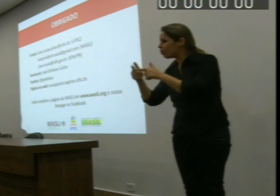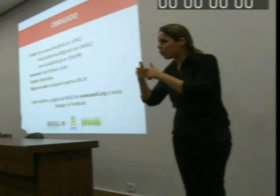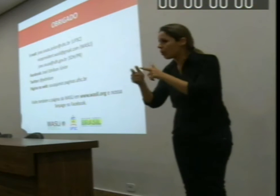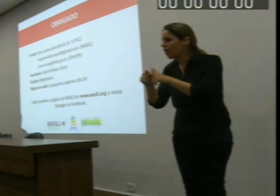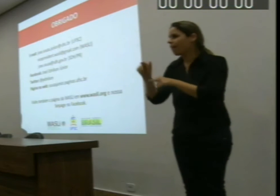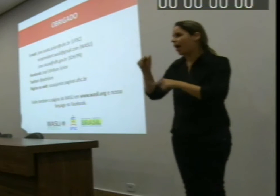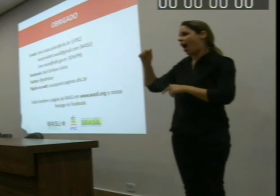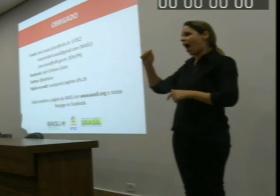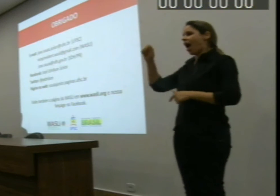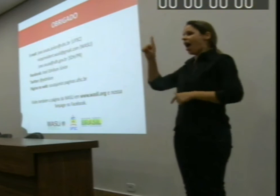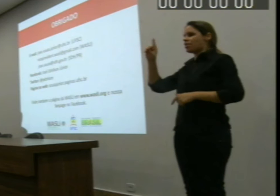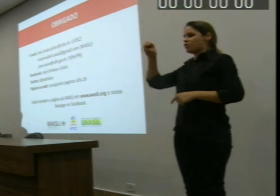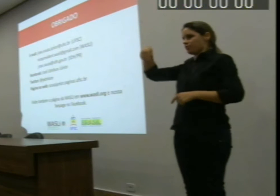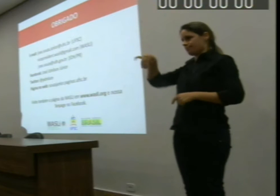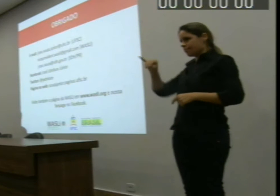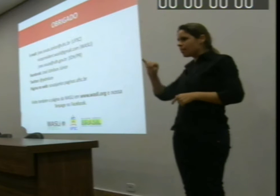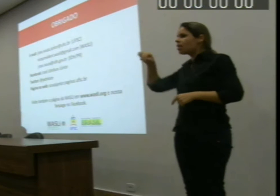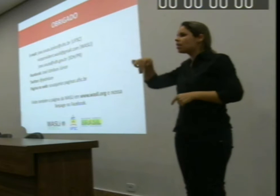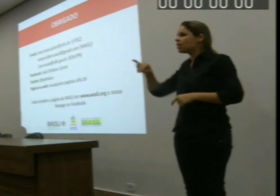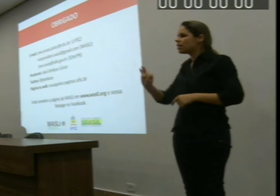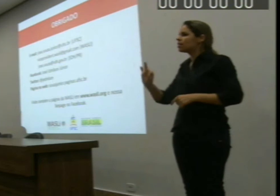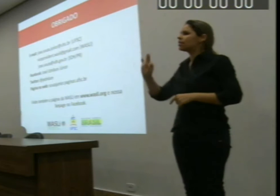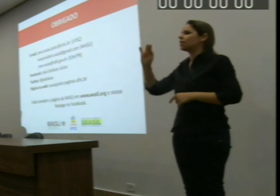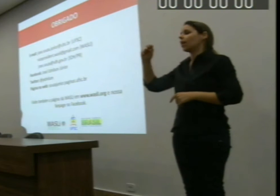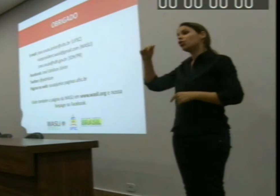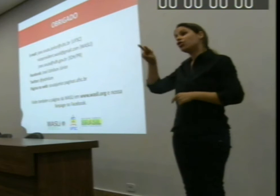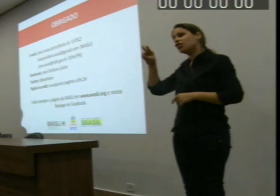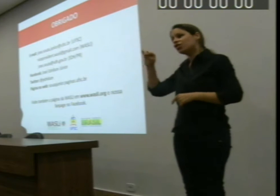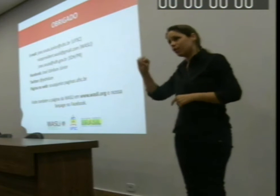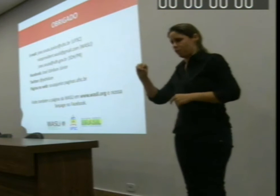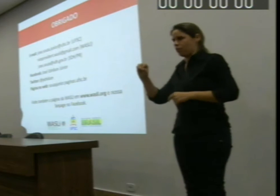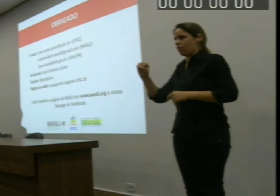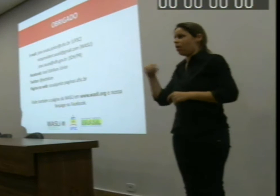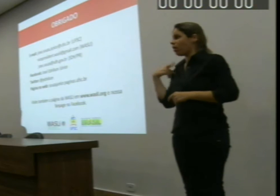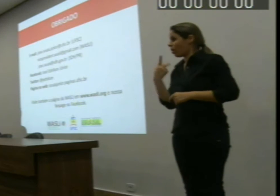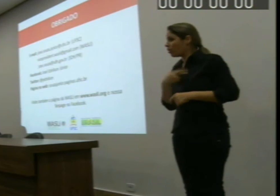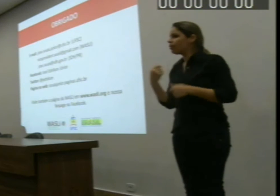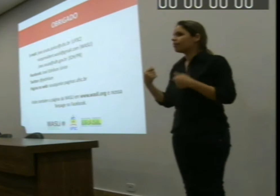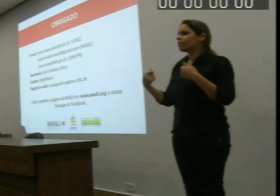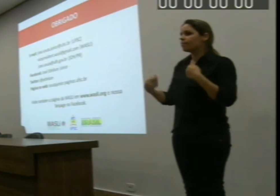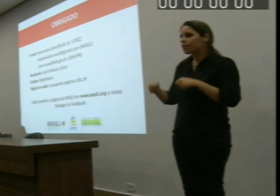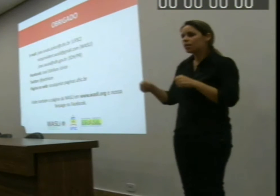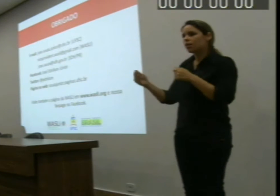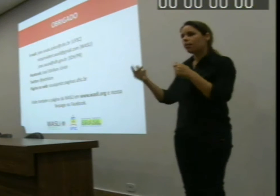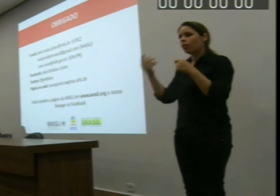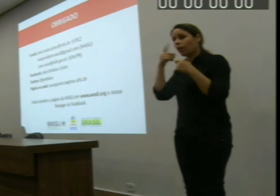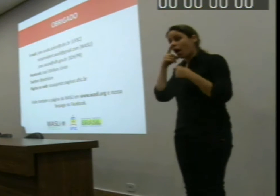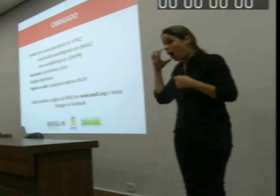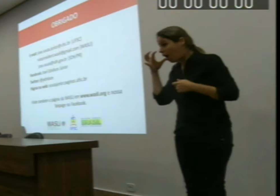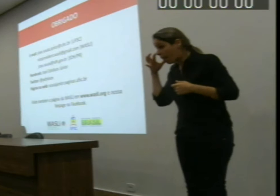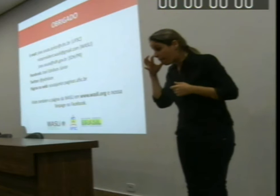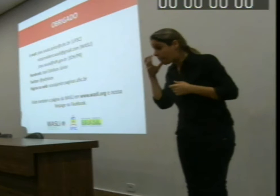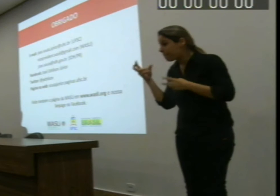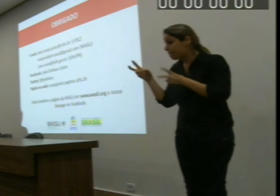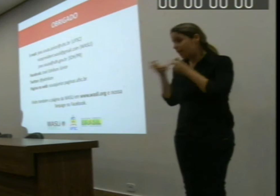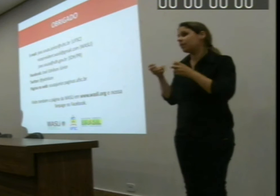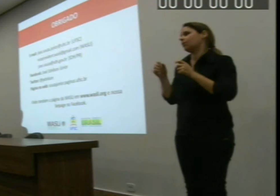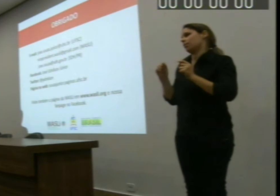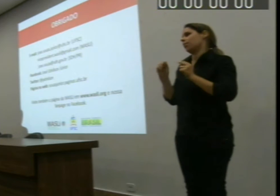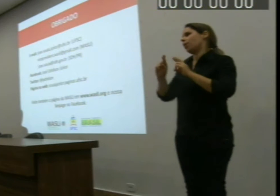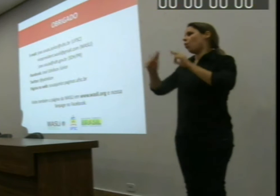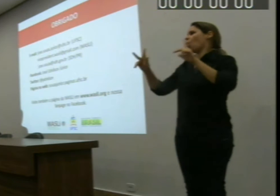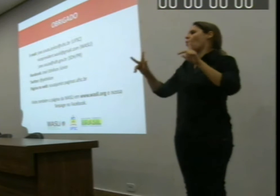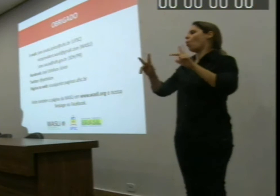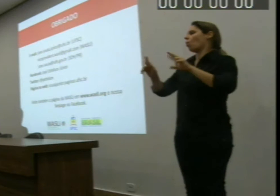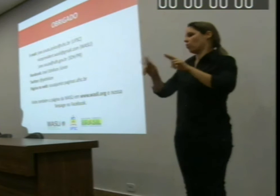intérprete é é essa diferenciação que a gente precisa ter também o que uma coisa é o problema do intérprete